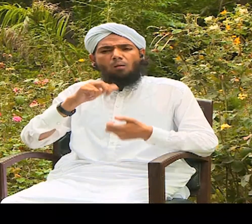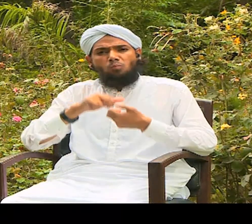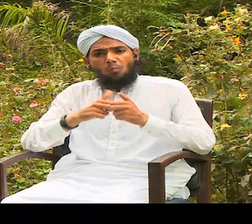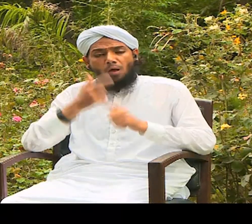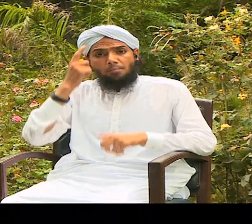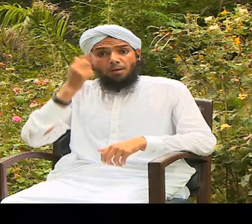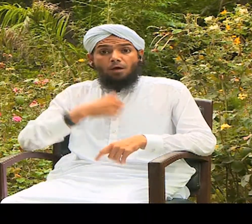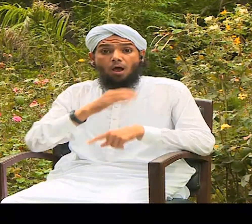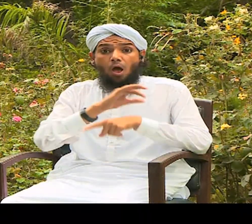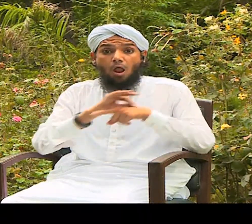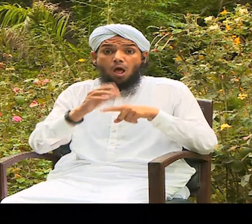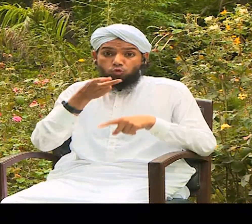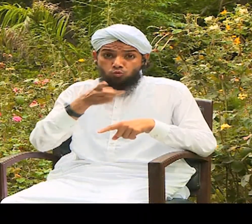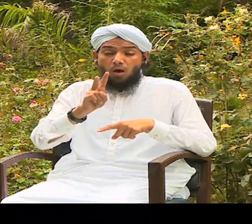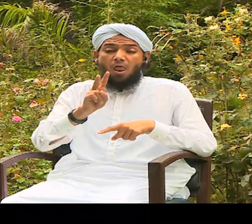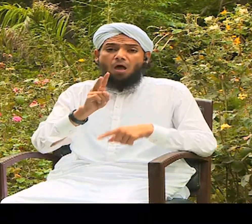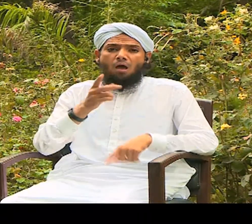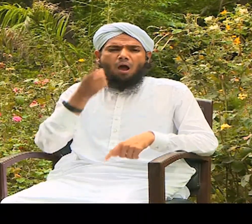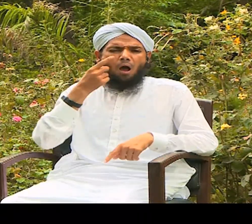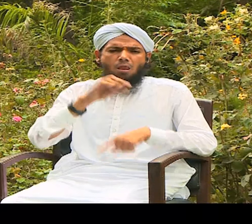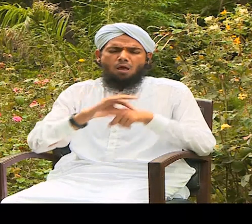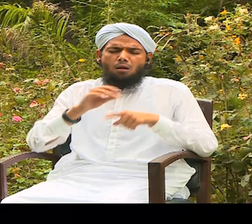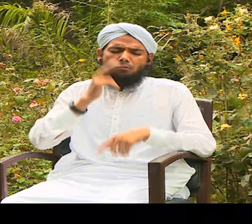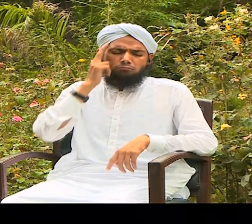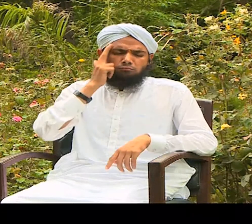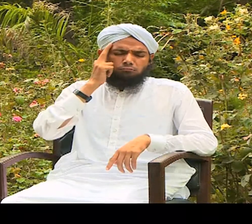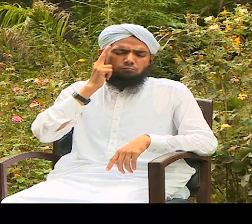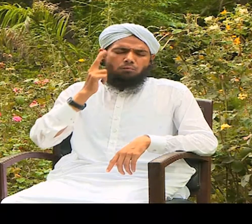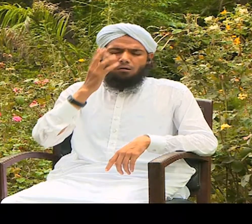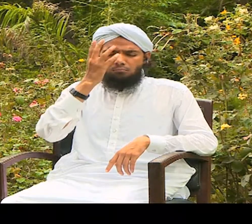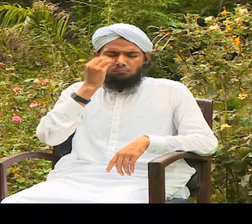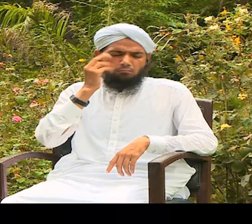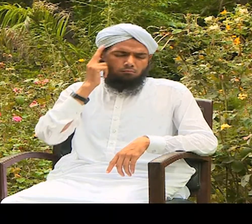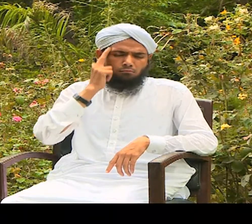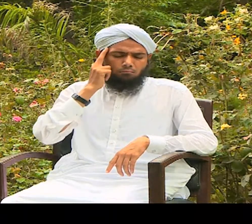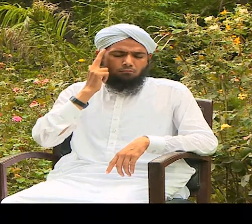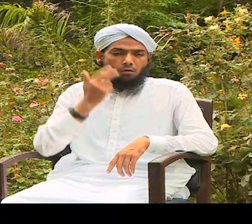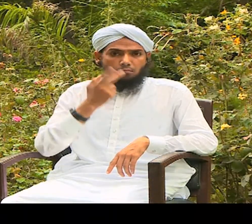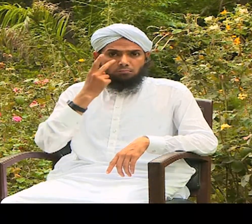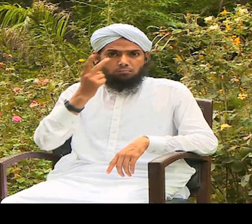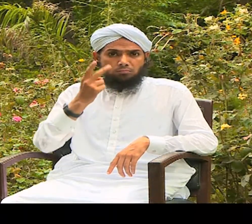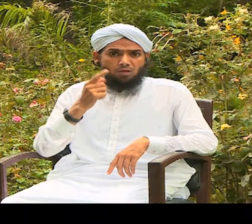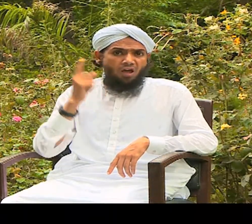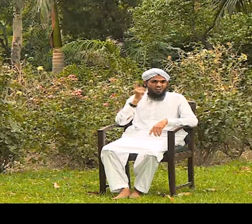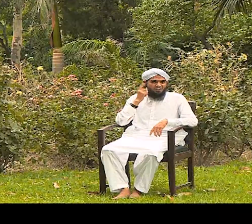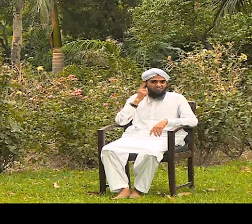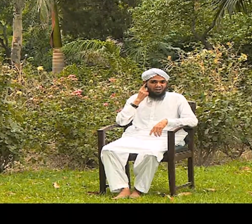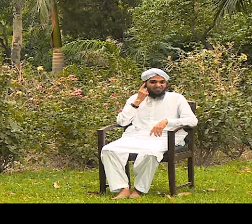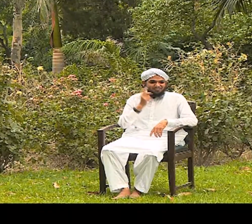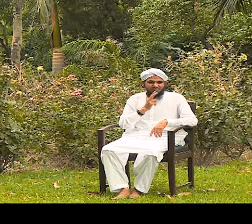گزر گیا۔ پھر دوسری رات تھوڑی دیر کے لیے میری آنکھ لگی تو پھر مجھے اسی طرح کا خواب نظر آیا اور ایسی ہی